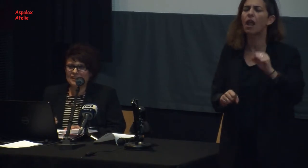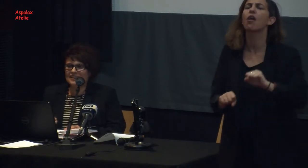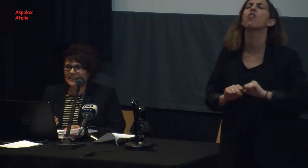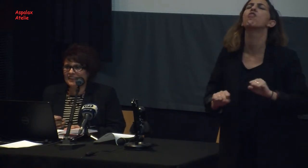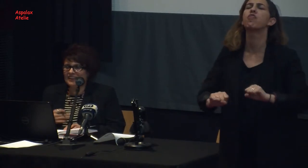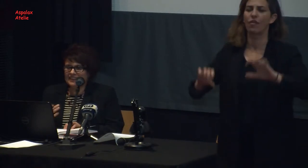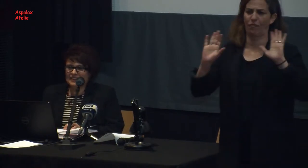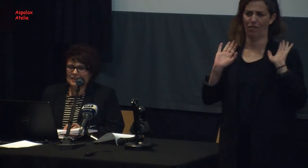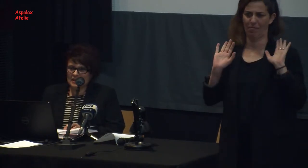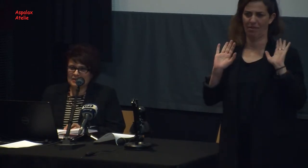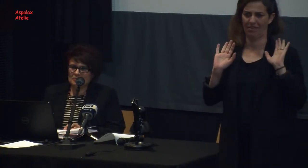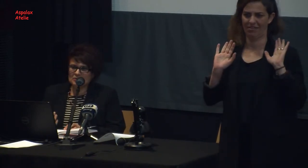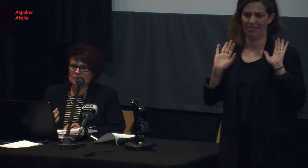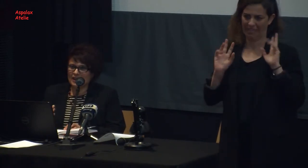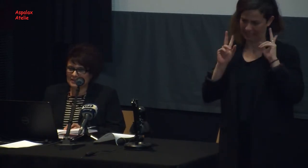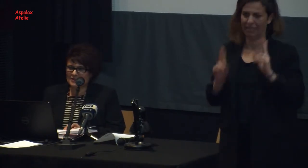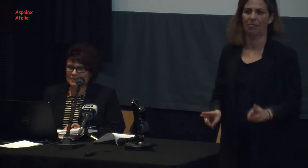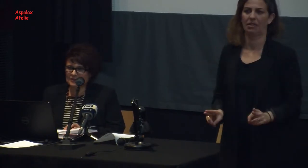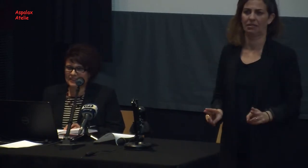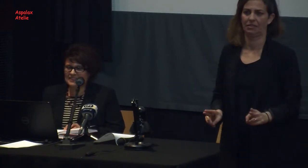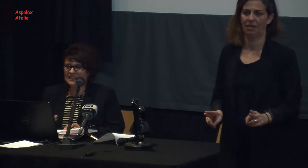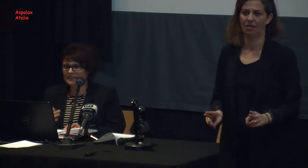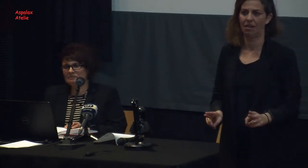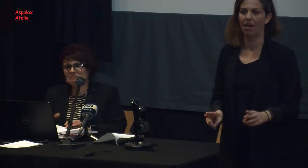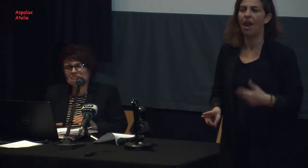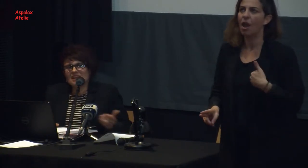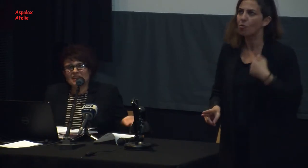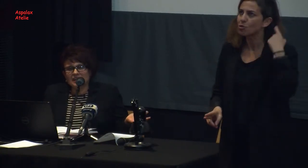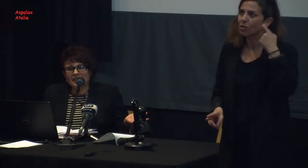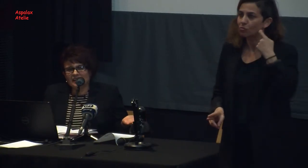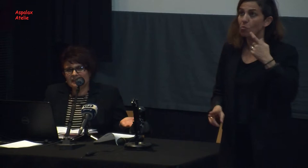τρελαθώ, θα είμαι τουλάχιστον